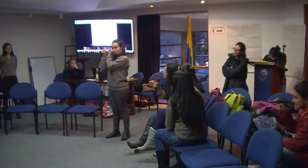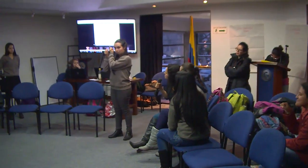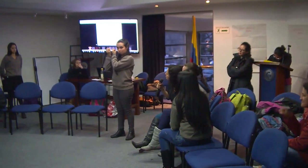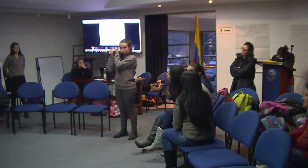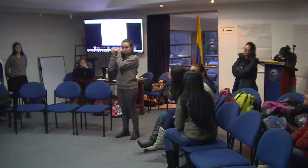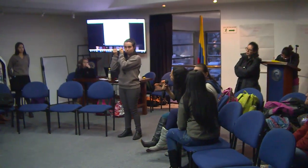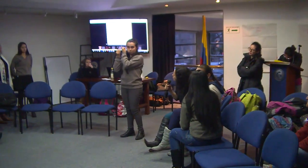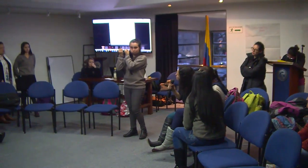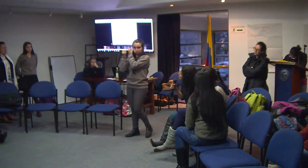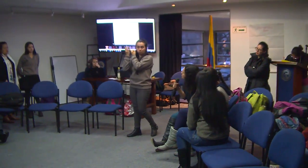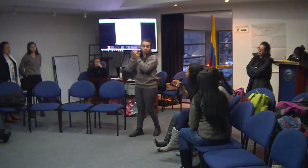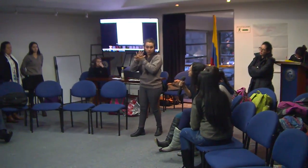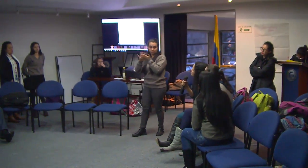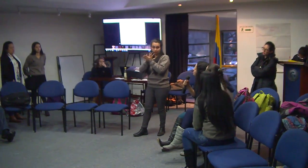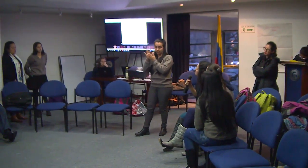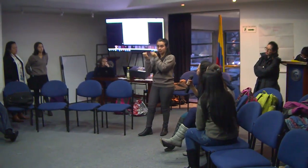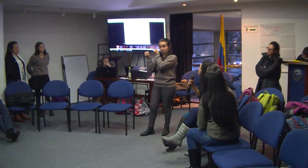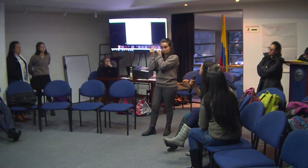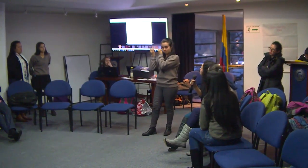El tercer momento